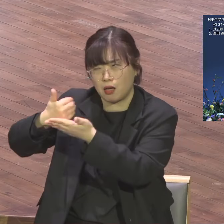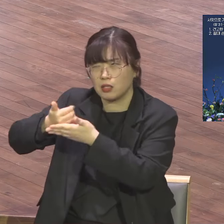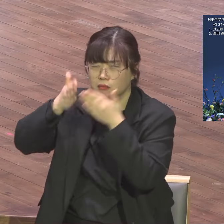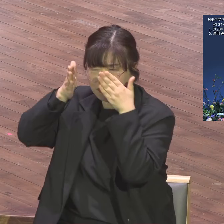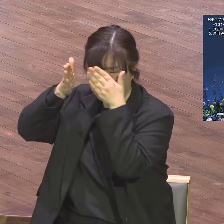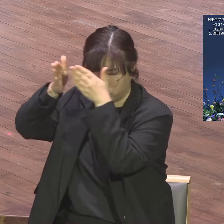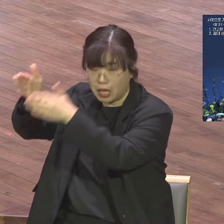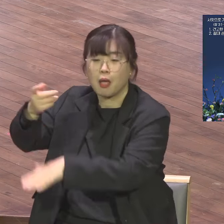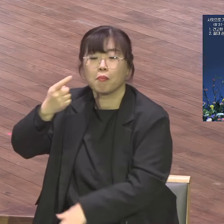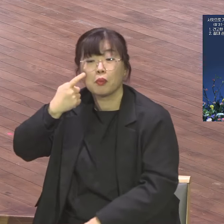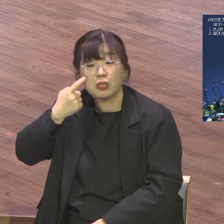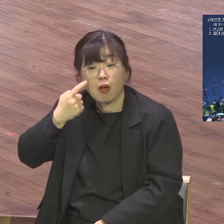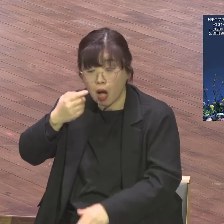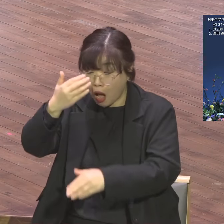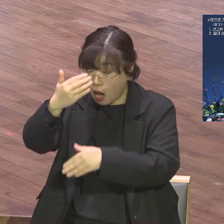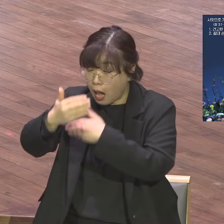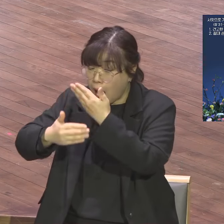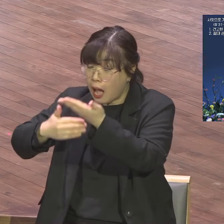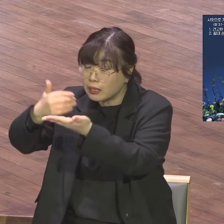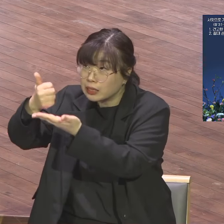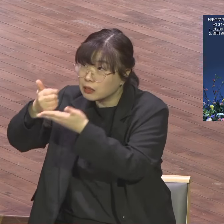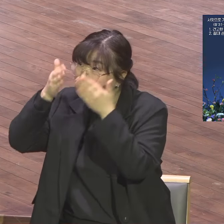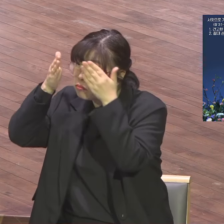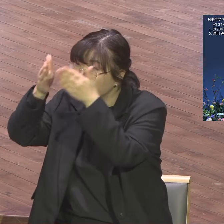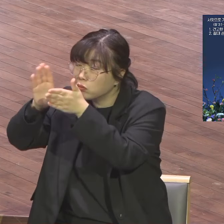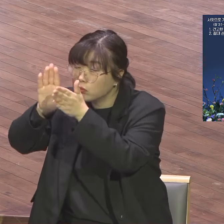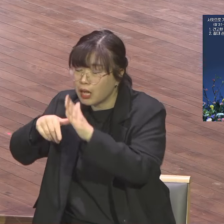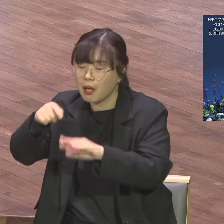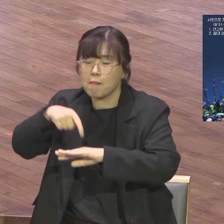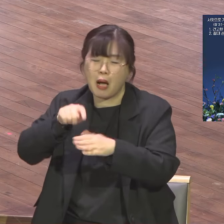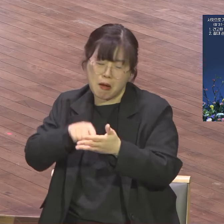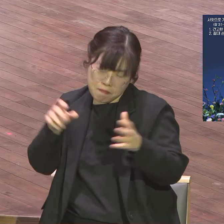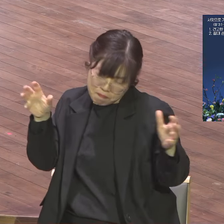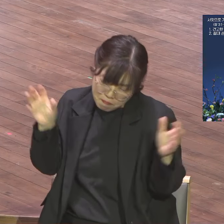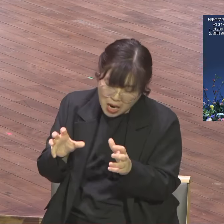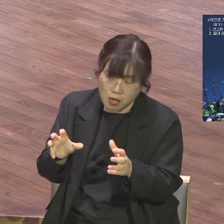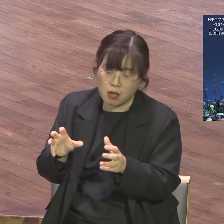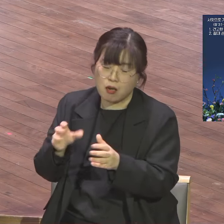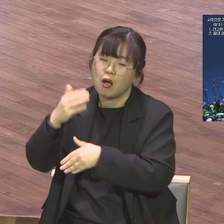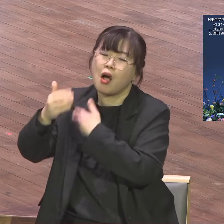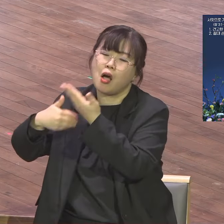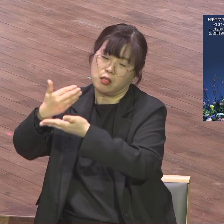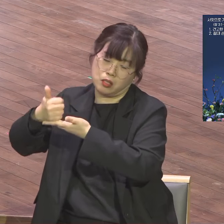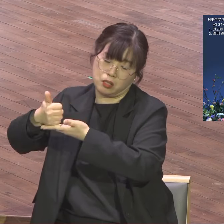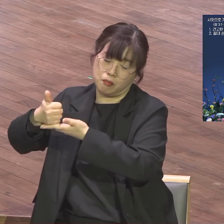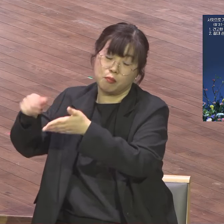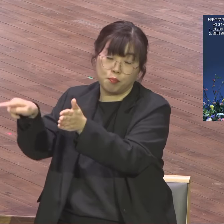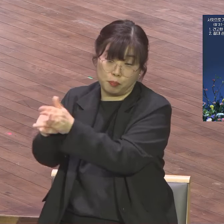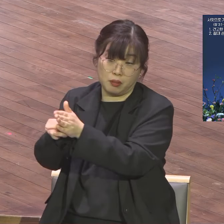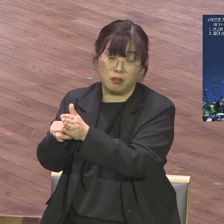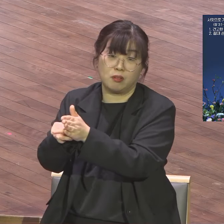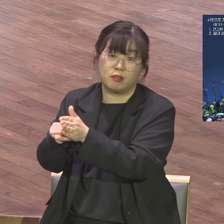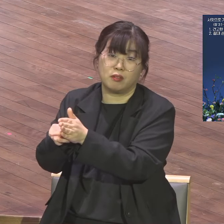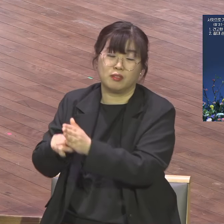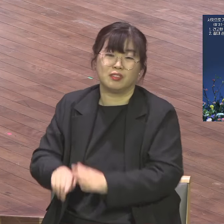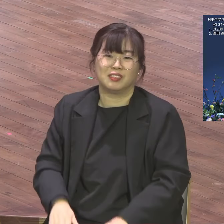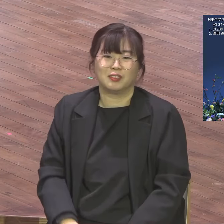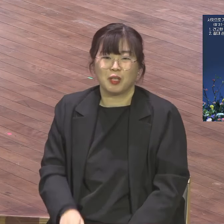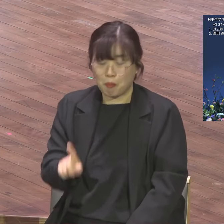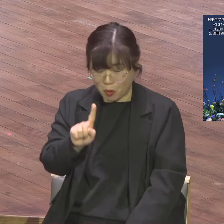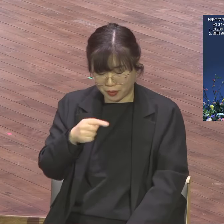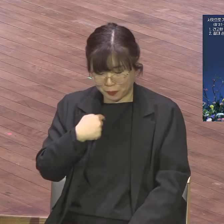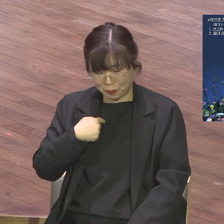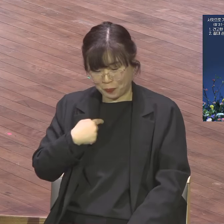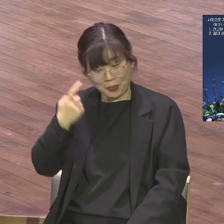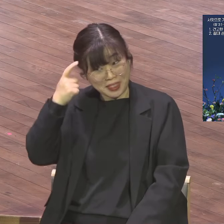마음을 다하여 하나님을 의뢰하는 것을 정말로 이것은요 생각해보고 내가 유리하면 따르고 불리하면